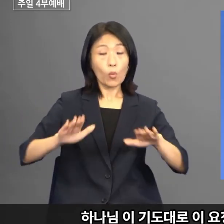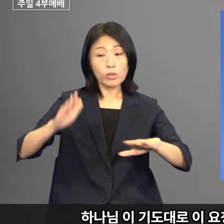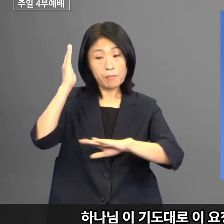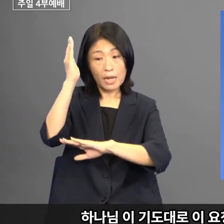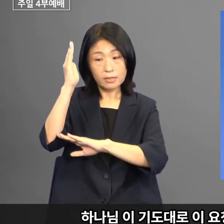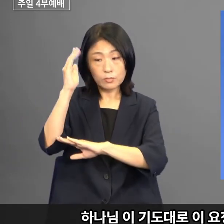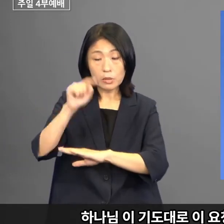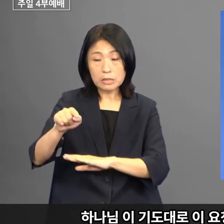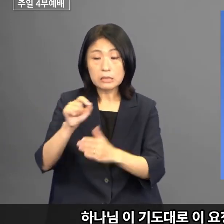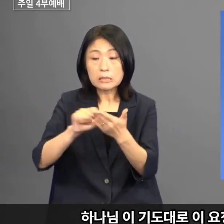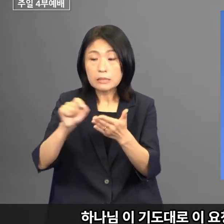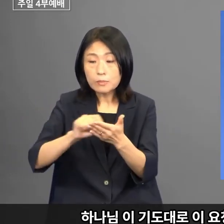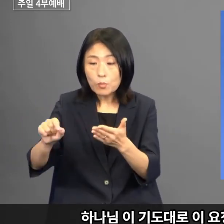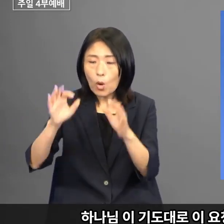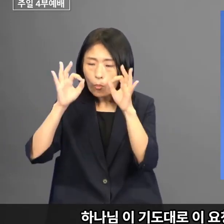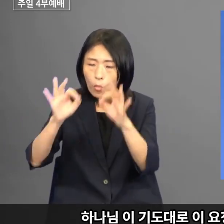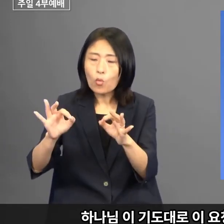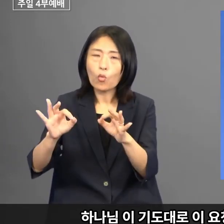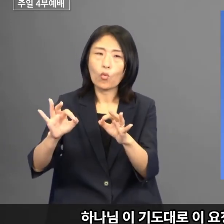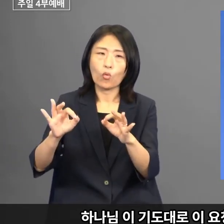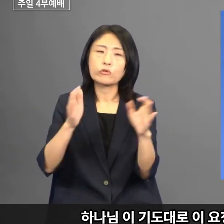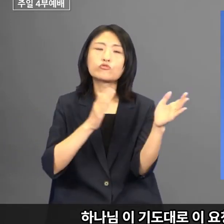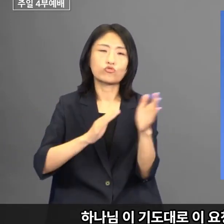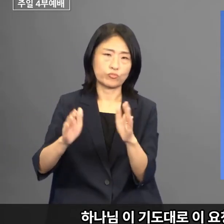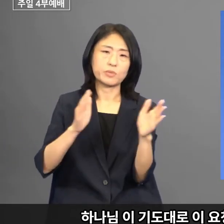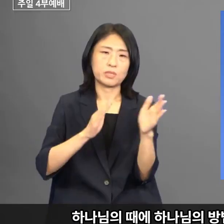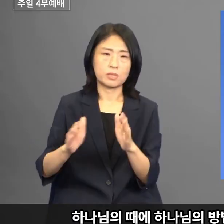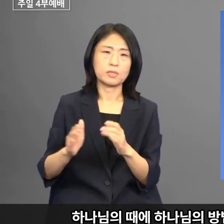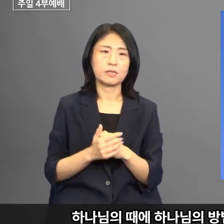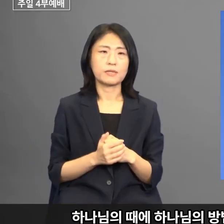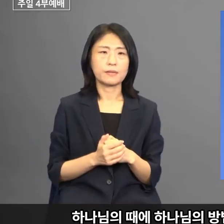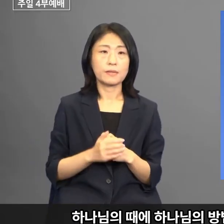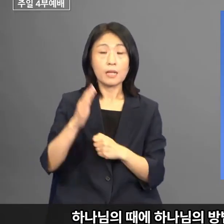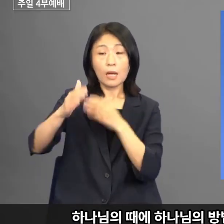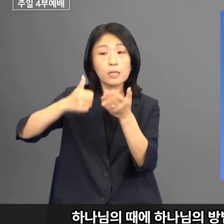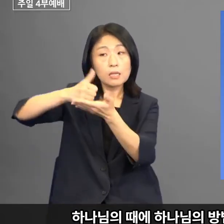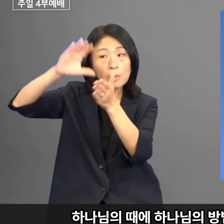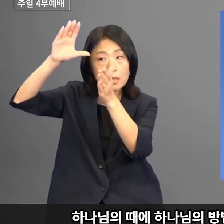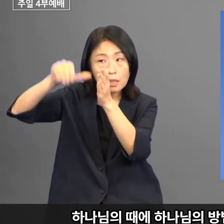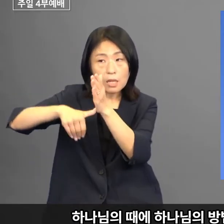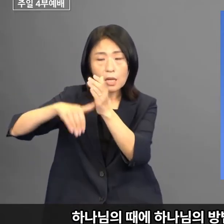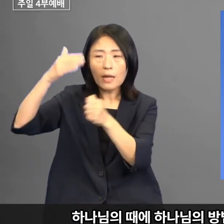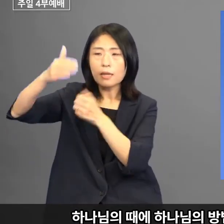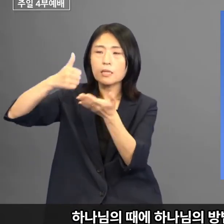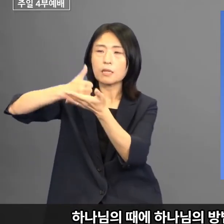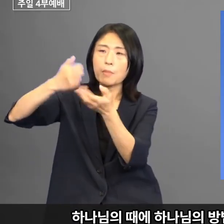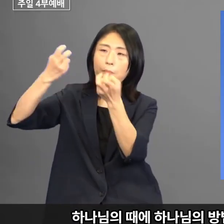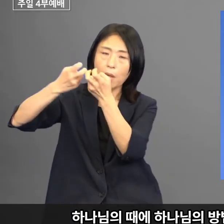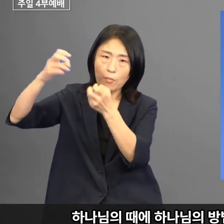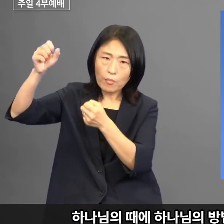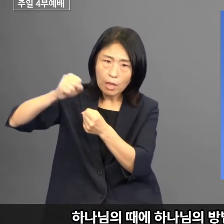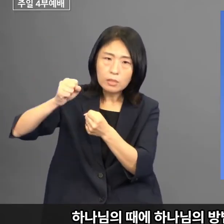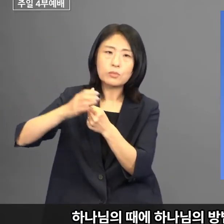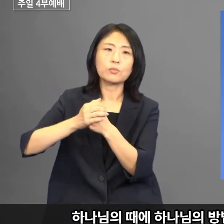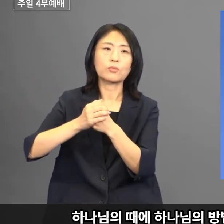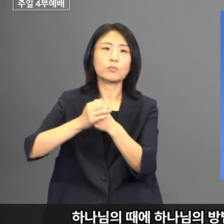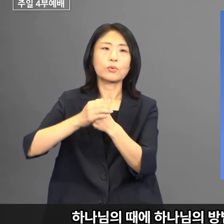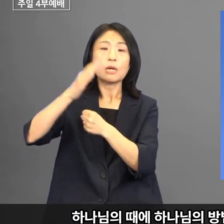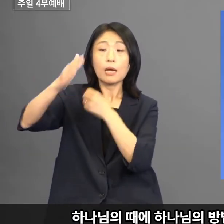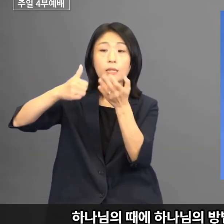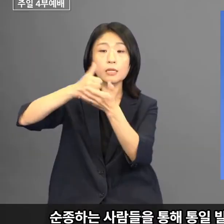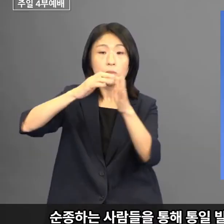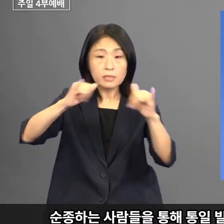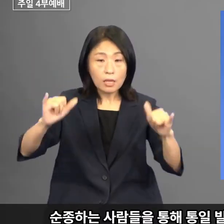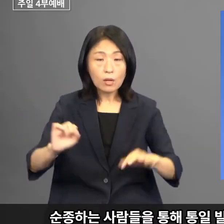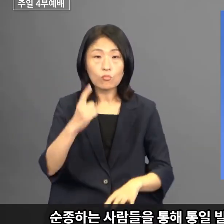하나님, 이 기도대로, 이 요청대로 되게 될 줄로 믿습니다. 하나님의 때에 하나님의 방법으로 하나님의 사람들을